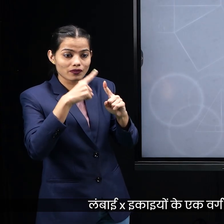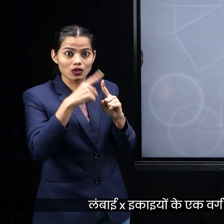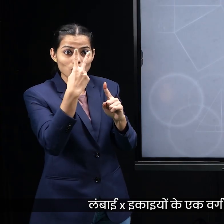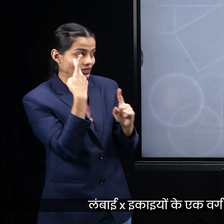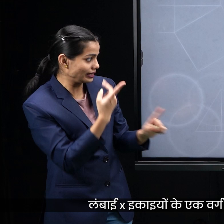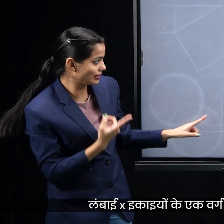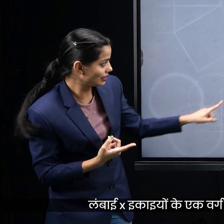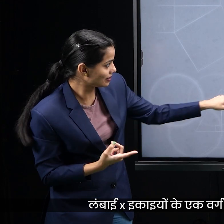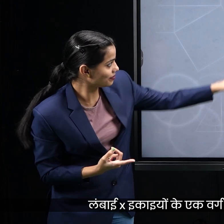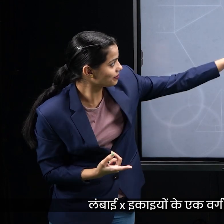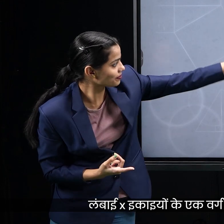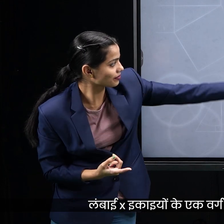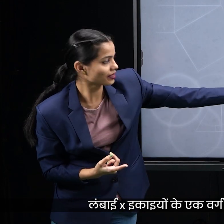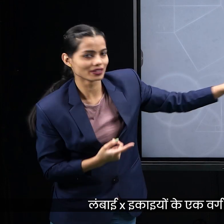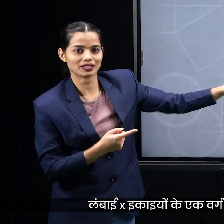x² यूनिट्स है।